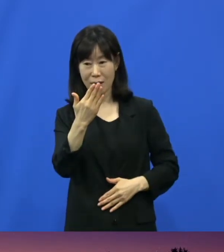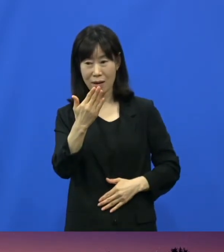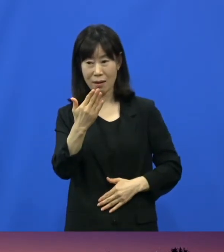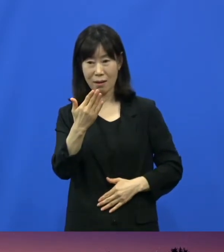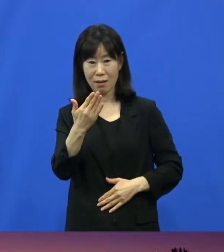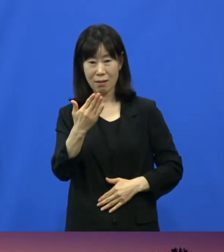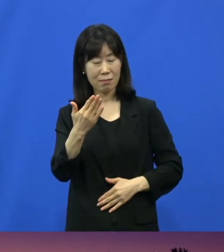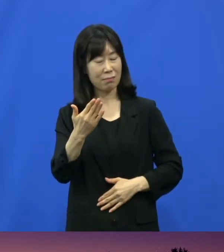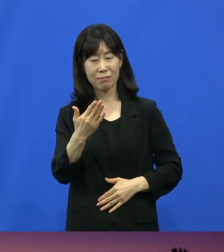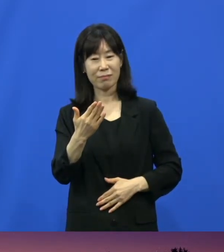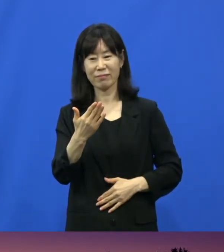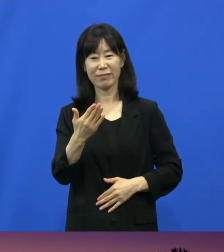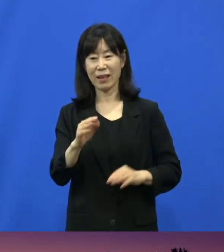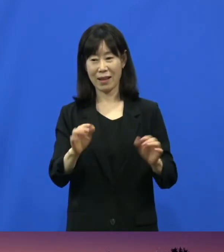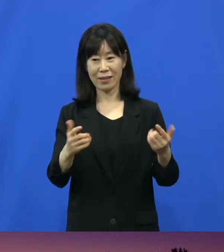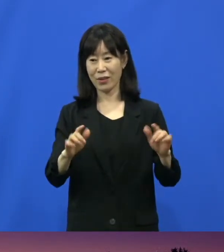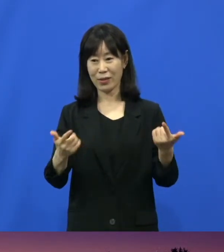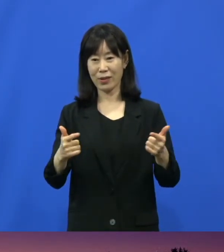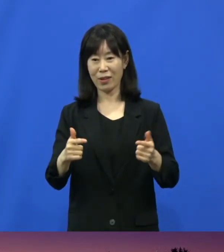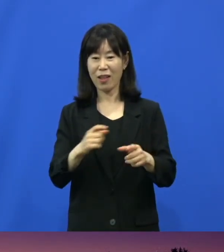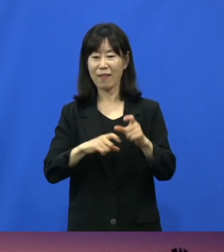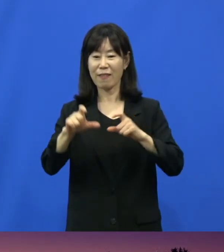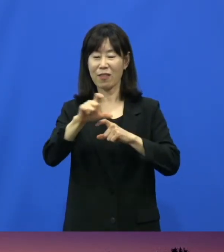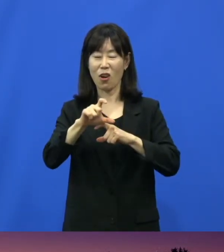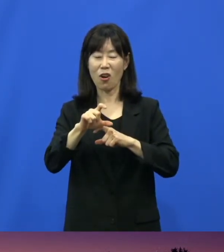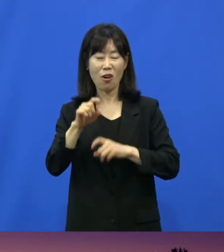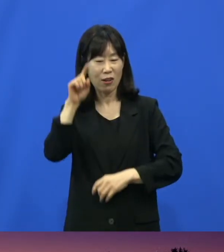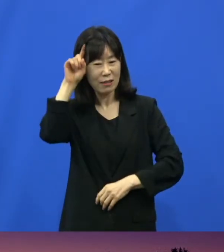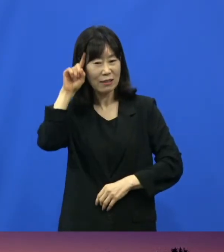스트레스 사라지냐고요? 더 쌓여요.